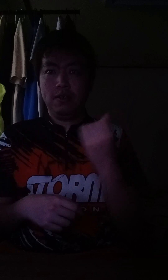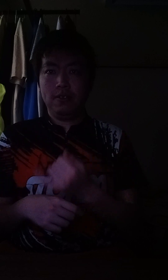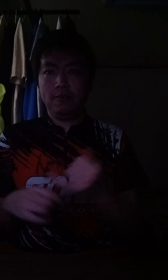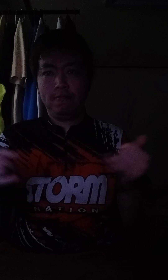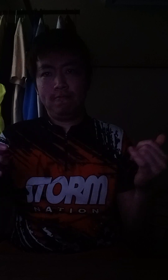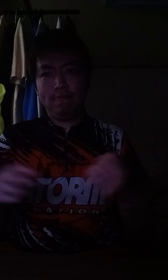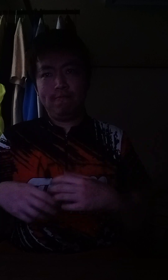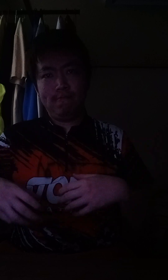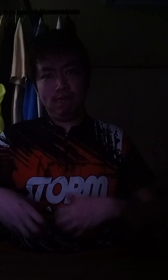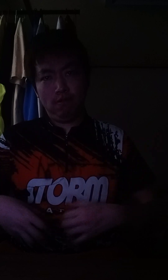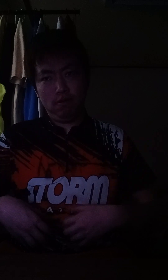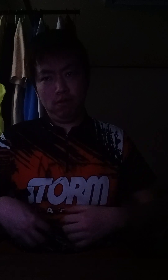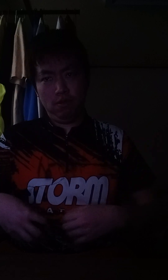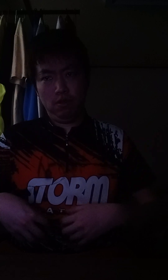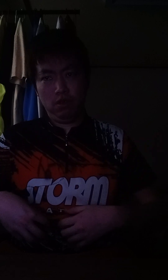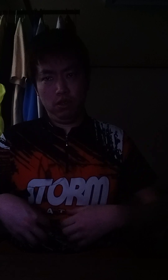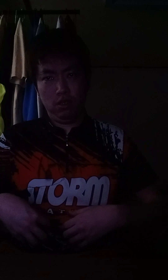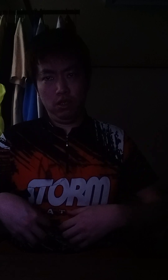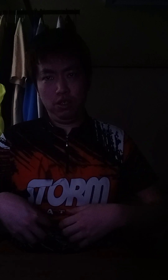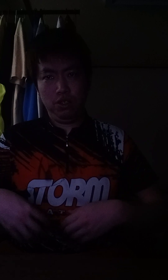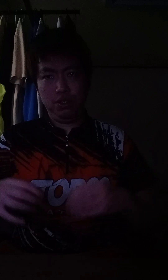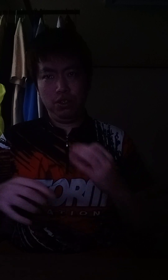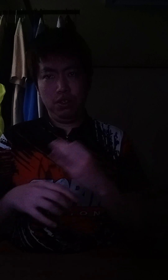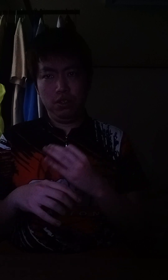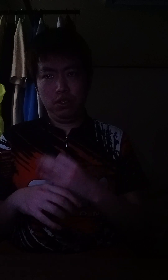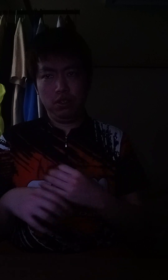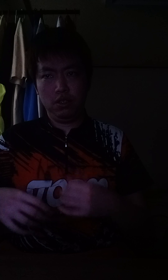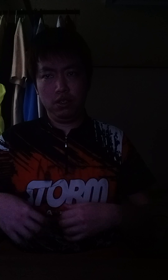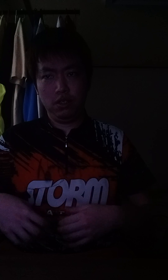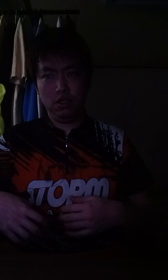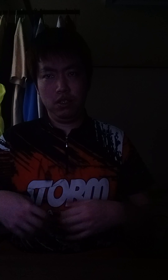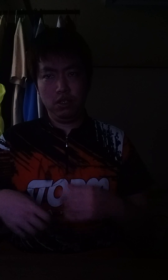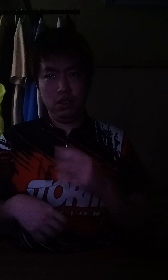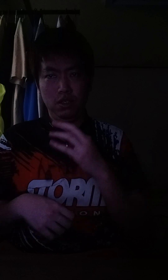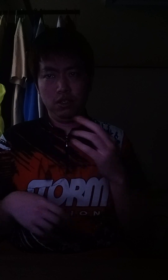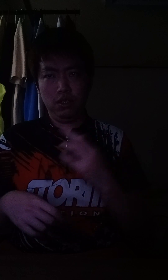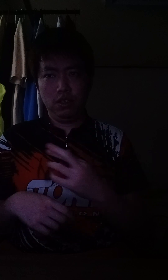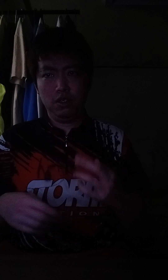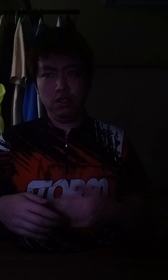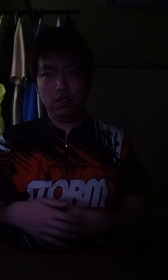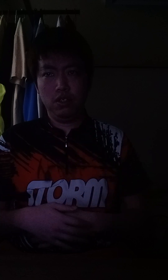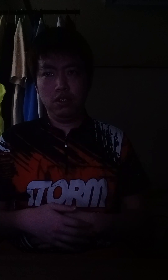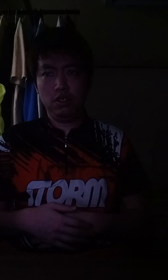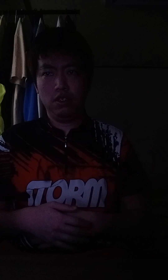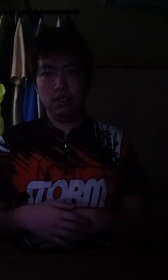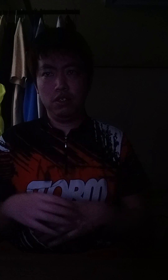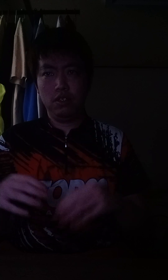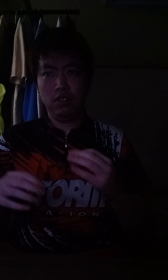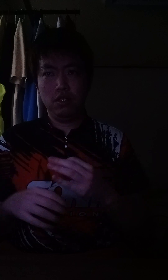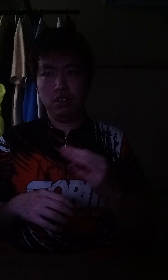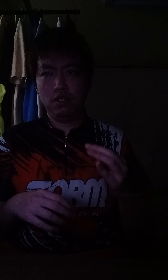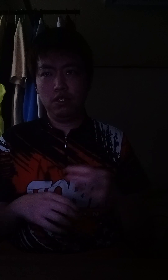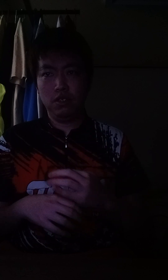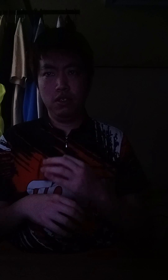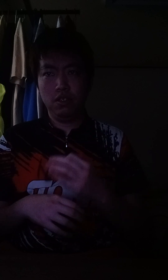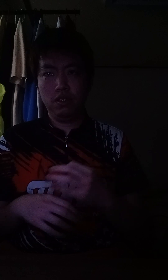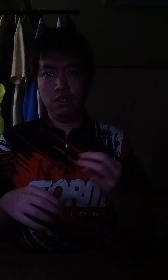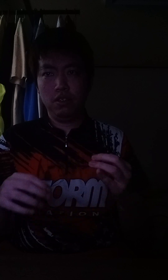제일 사실은 마음속에 고민이고 짐이에요. 혼자서 생활할 수 있을 정도만 되었으면 좋겠다. 혼자 버스 탈